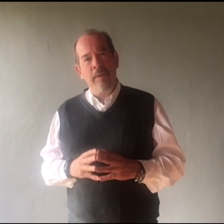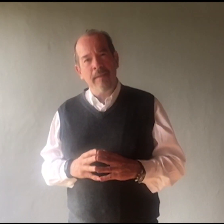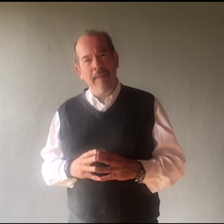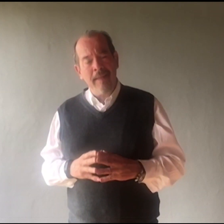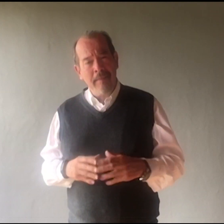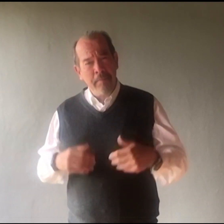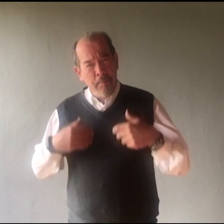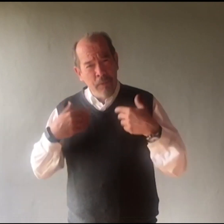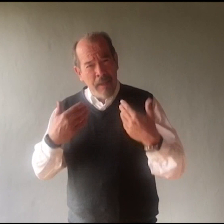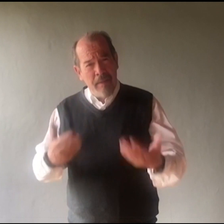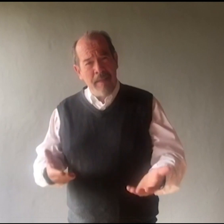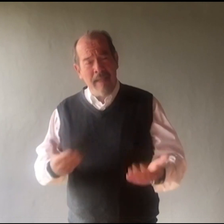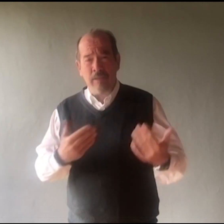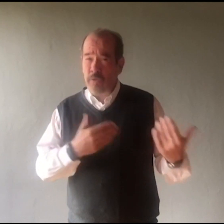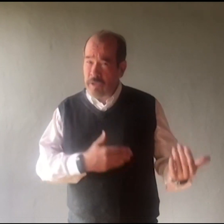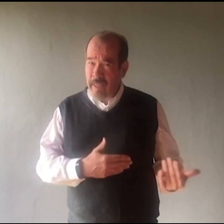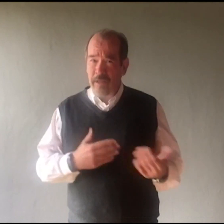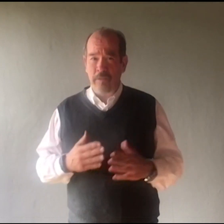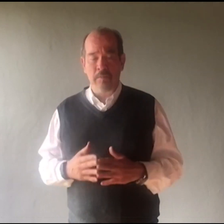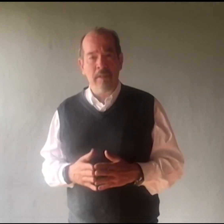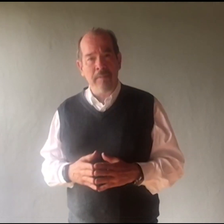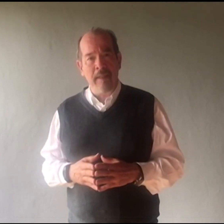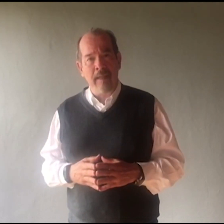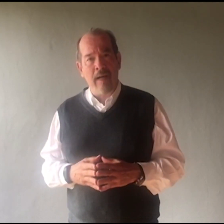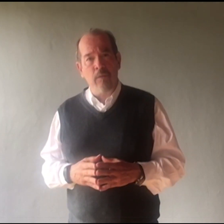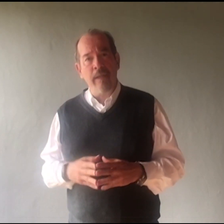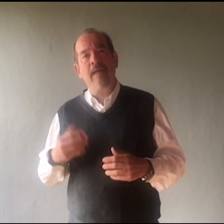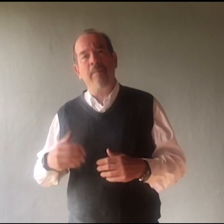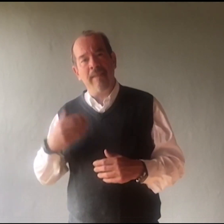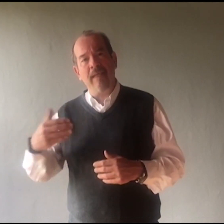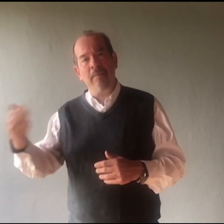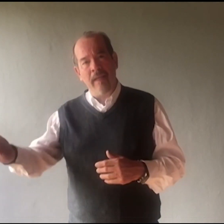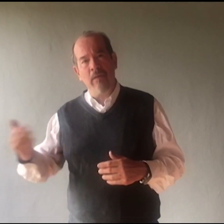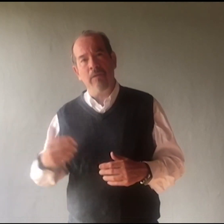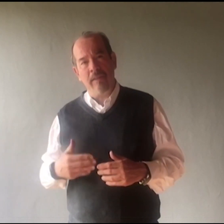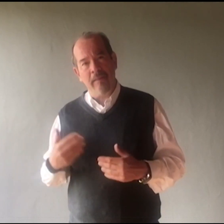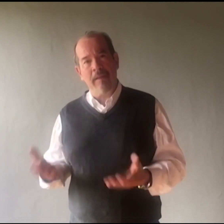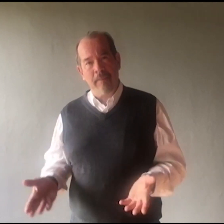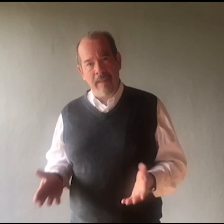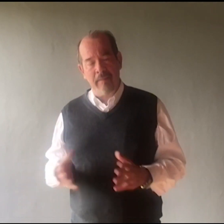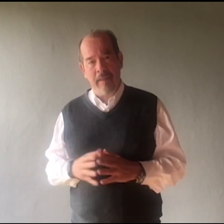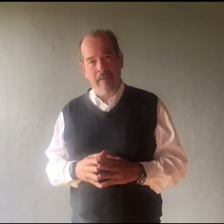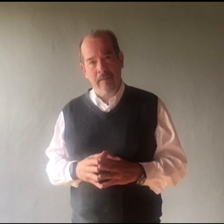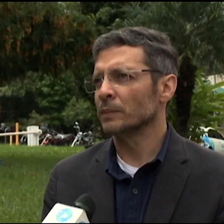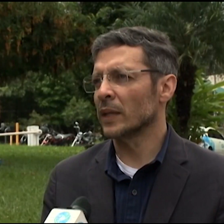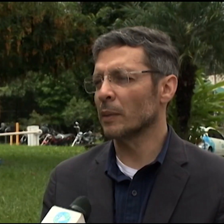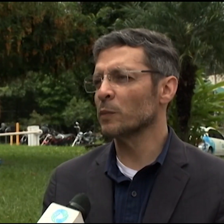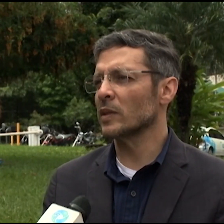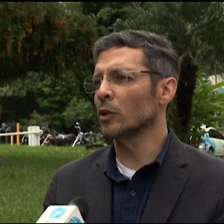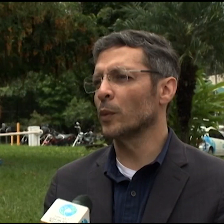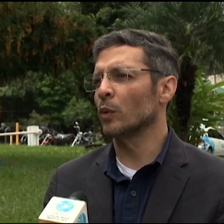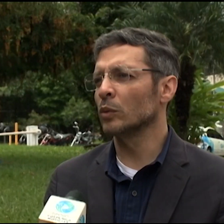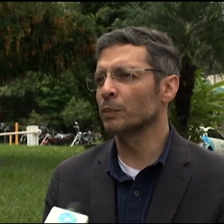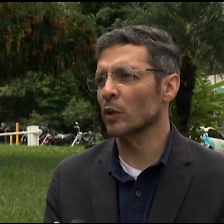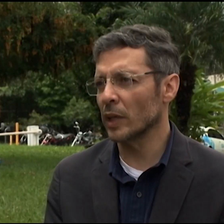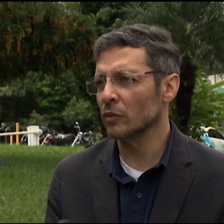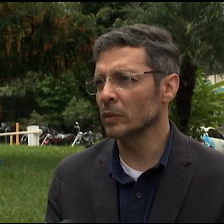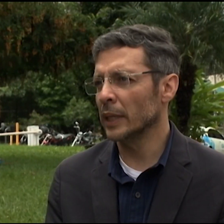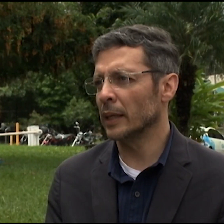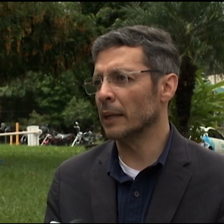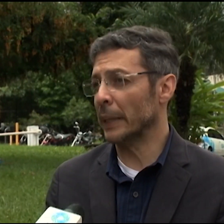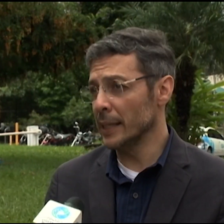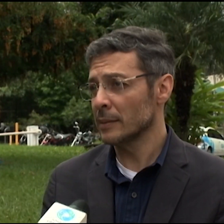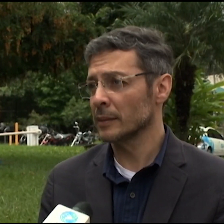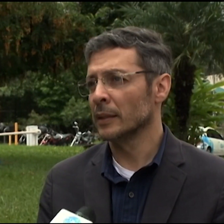de la ingobernabilidad podría venir asociado más bien a una incapacidad de manejo del tema de la pandemia. Estamos pasando por un